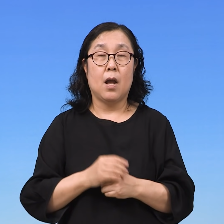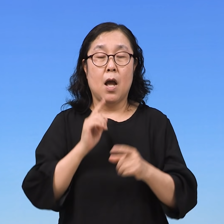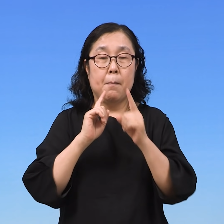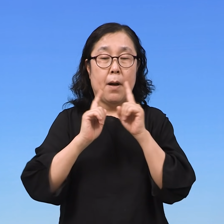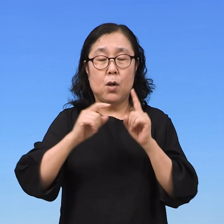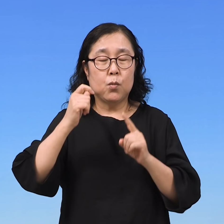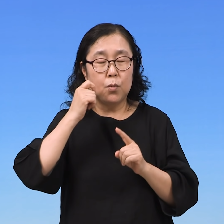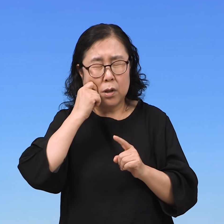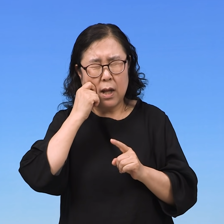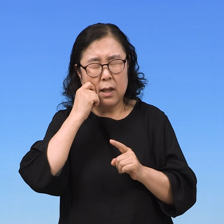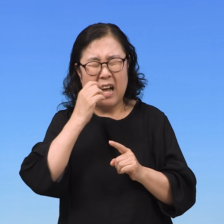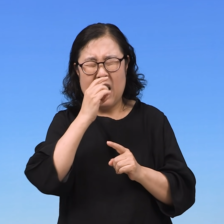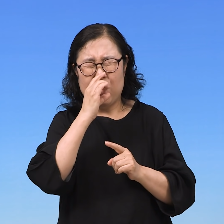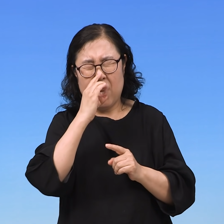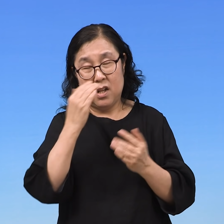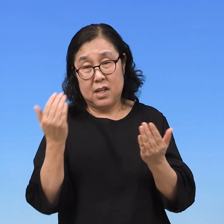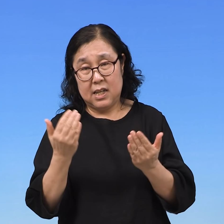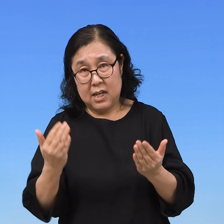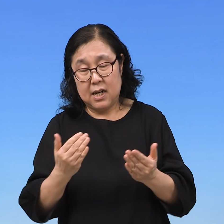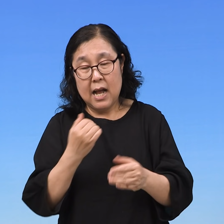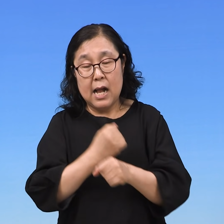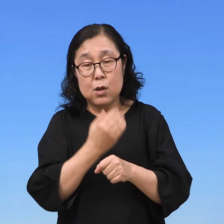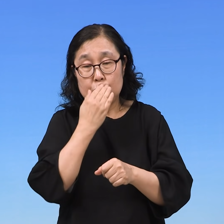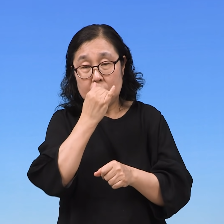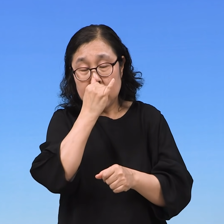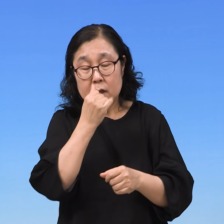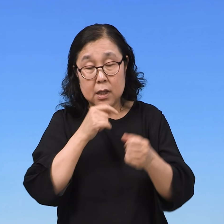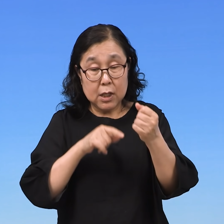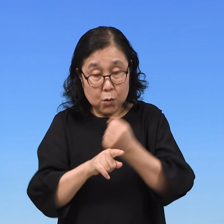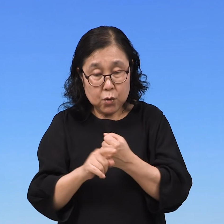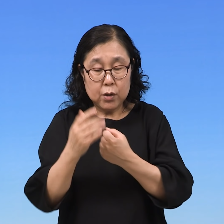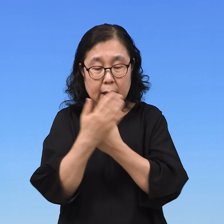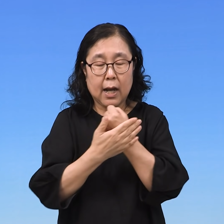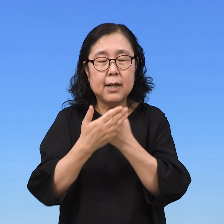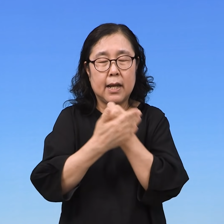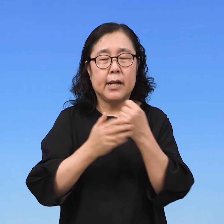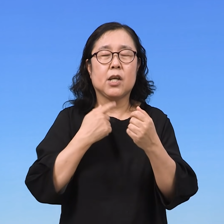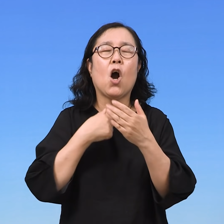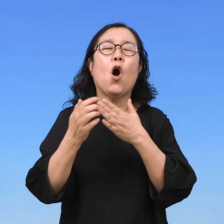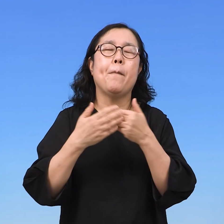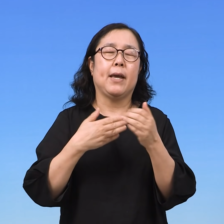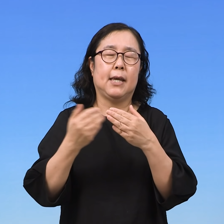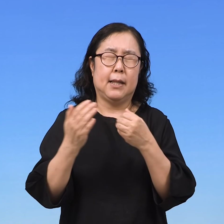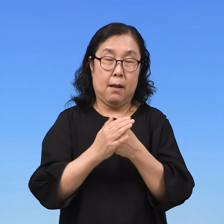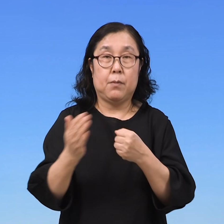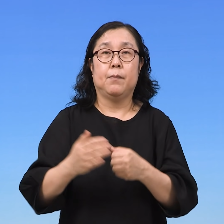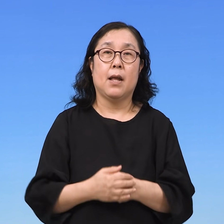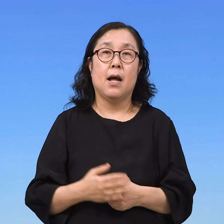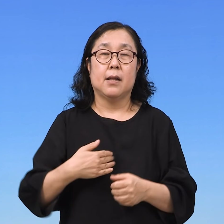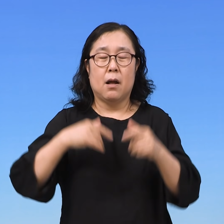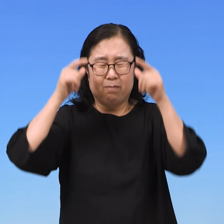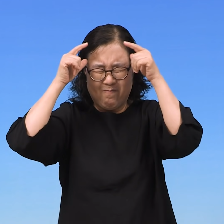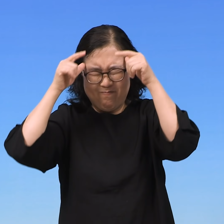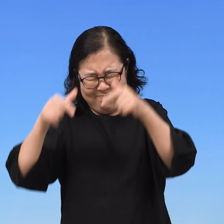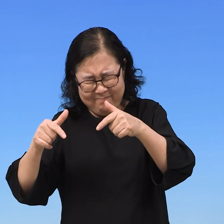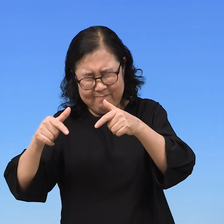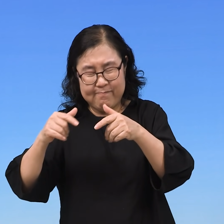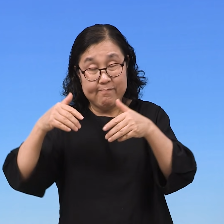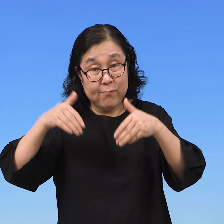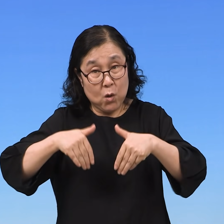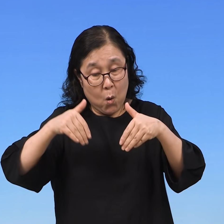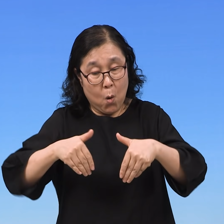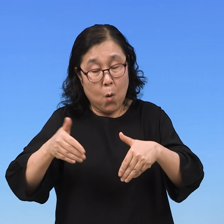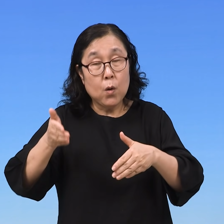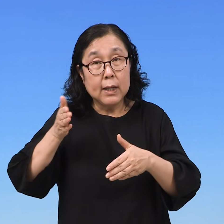말도 안 되는 짓을 제가 할 수 있느냐고요. 은혜를 경험했거든요. 비록 우둔한 종이지만